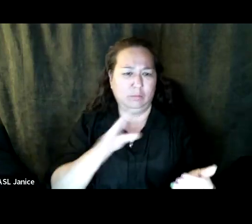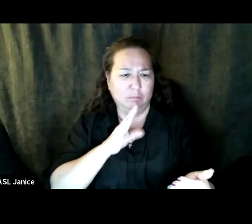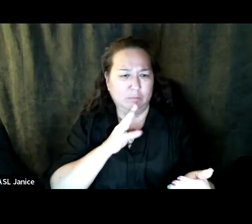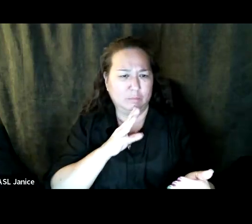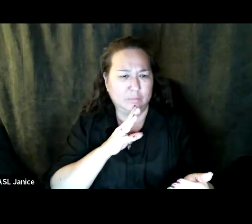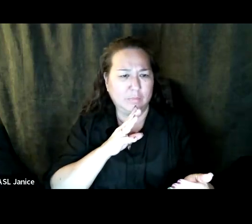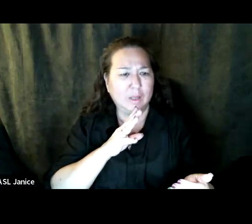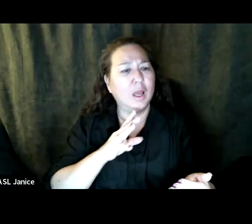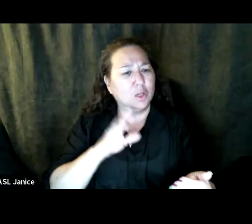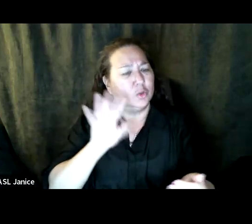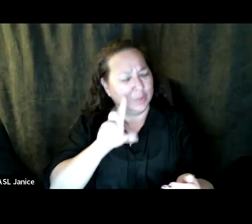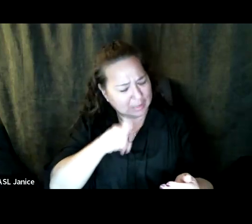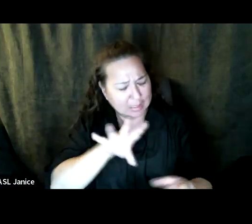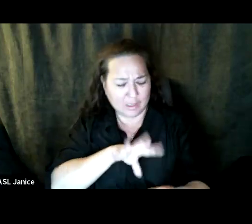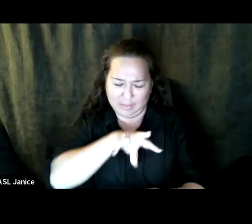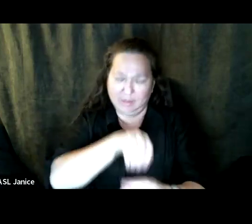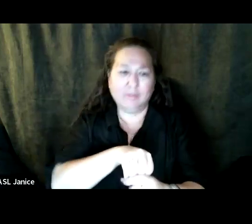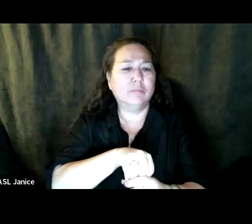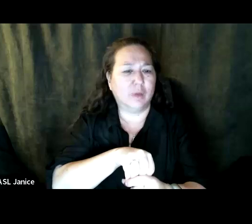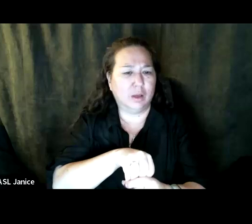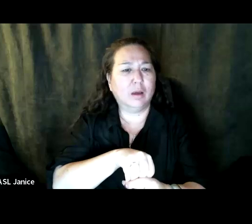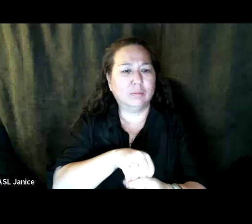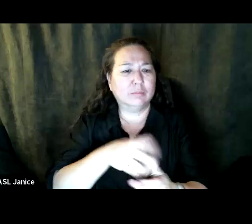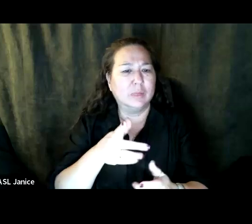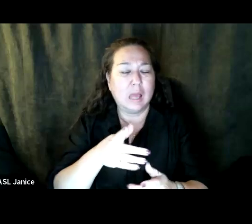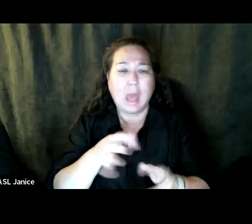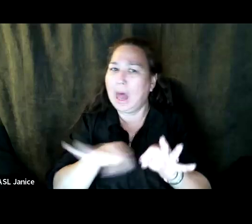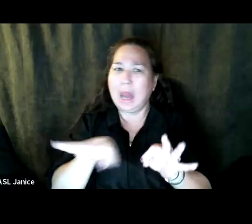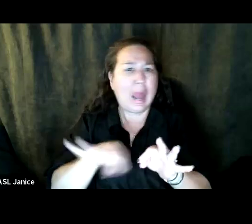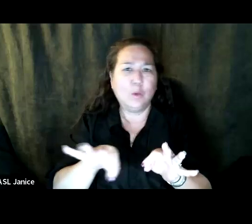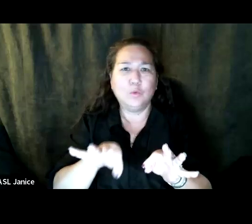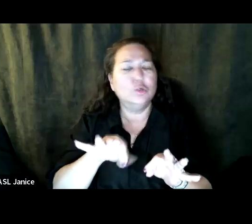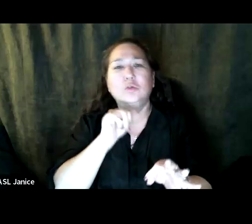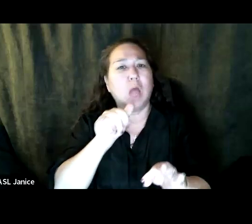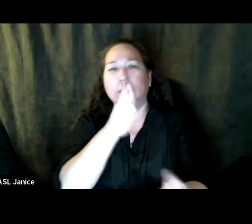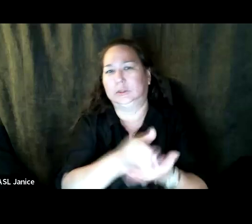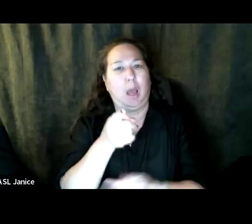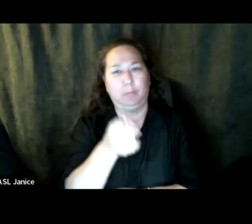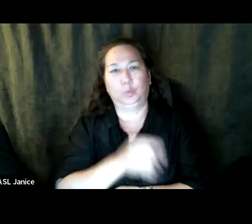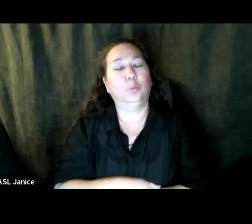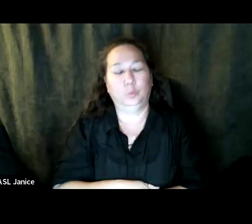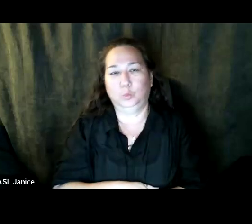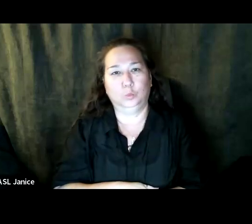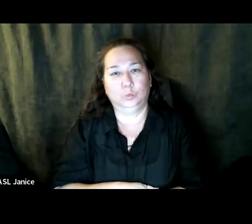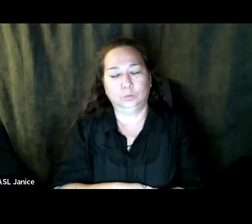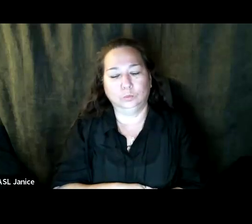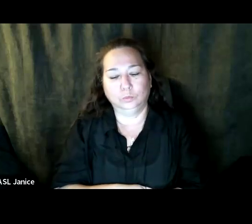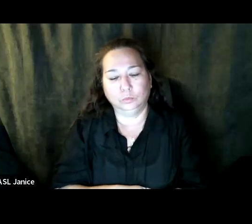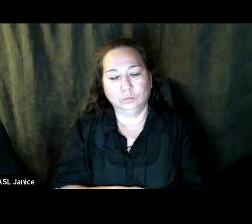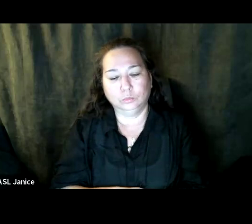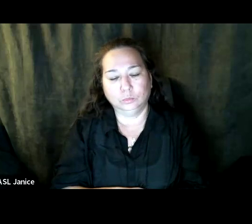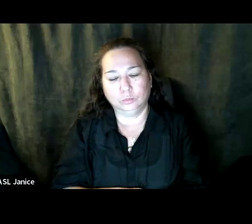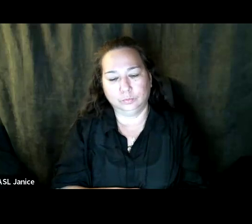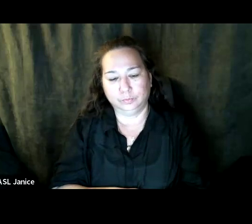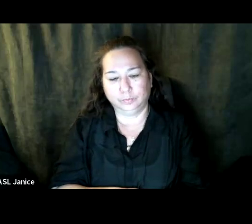get involved if you're hearing what I'm saying. Language is not a barrier. Conoce el maestro de tu hijo como mamá, como